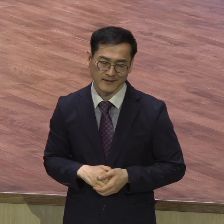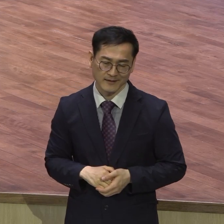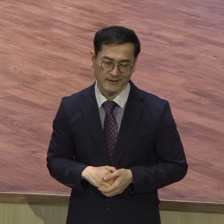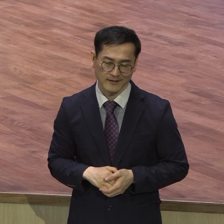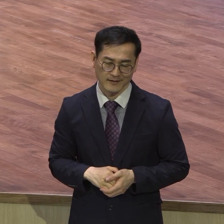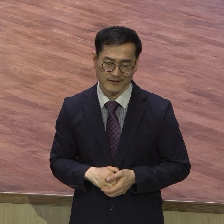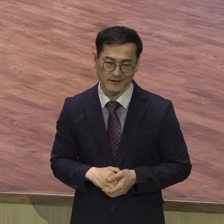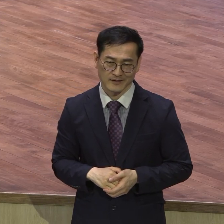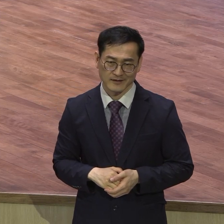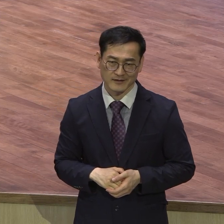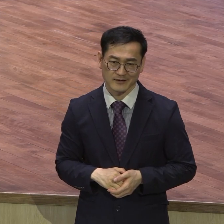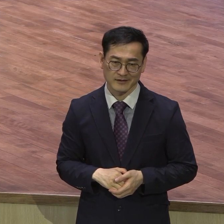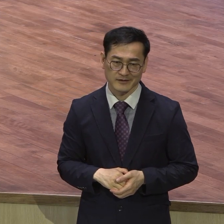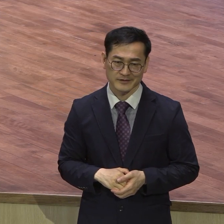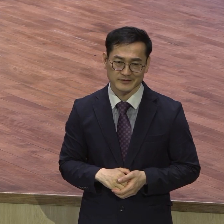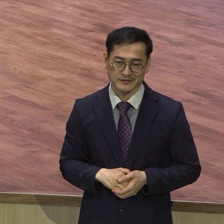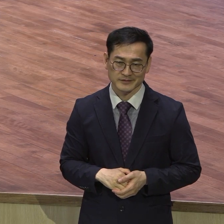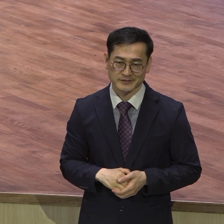불신자들이 하는 거예요.